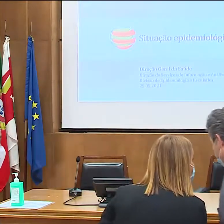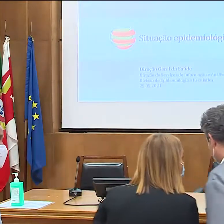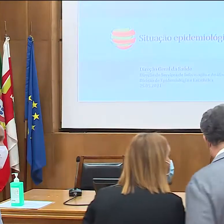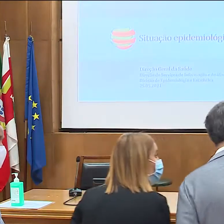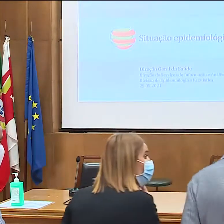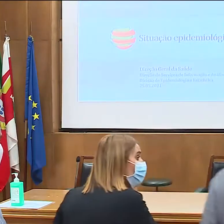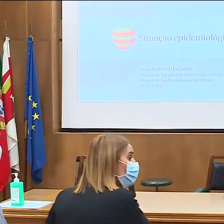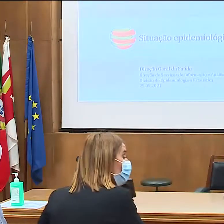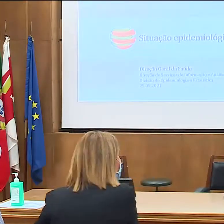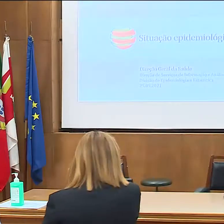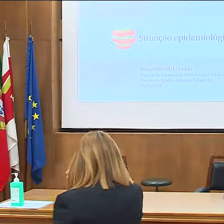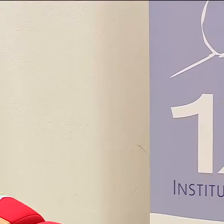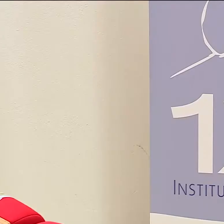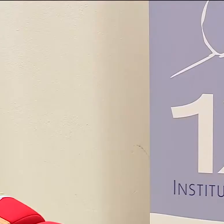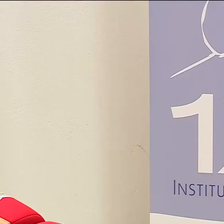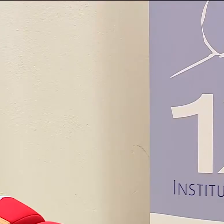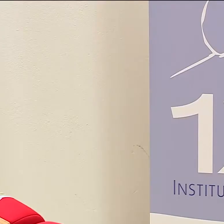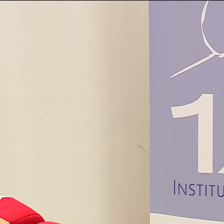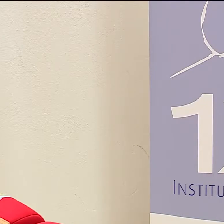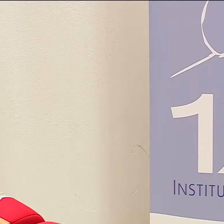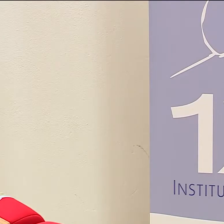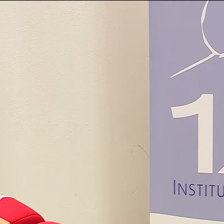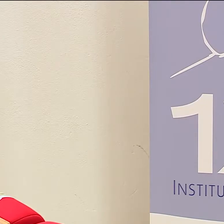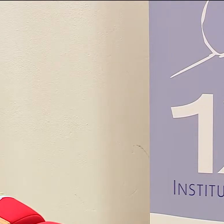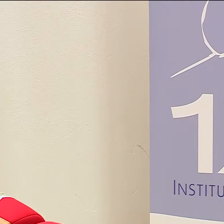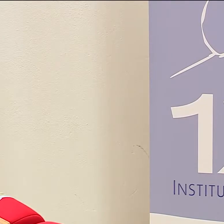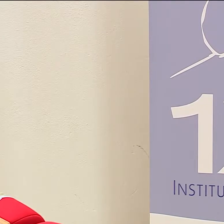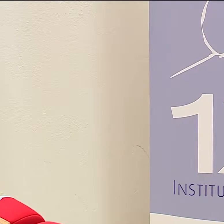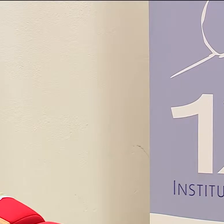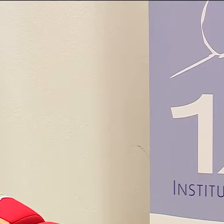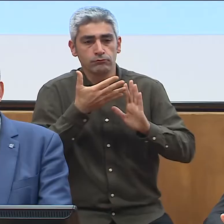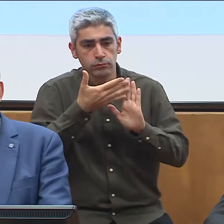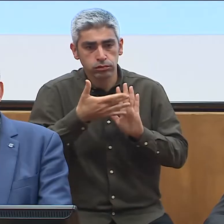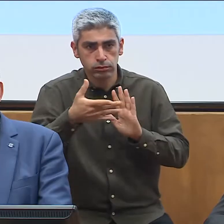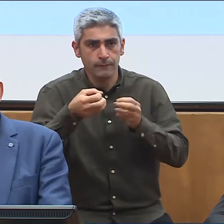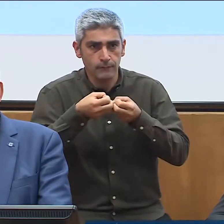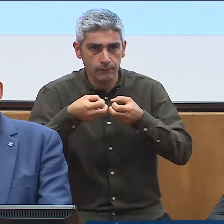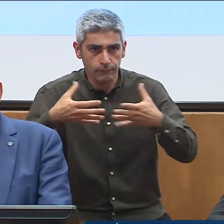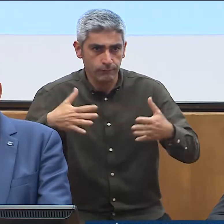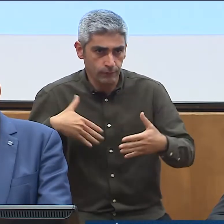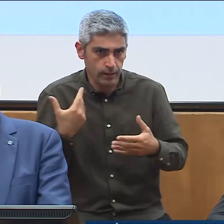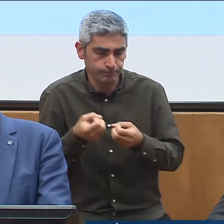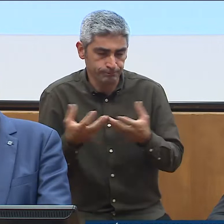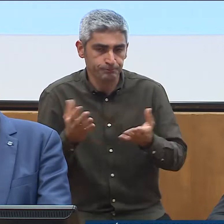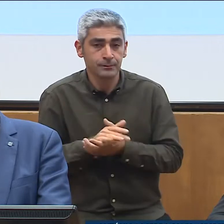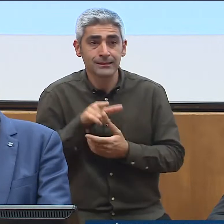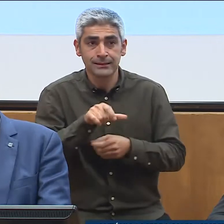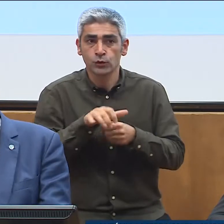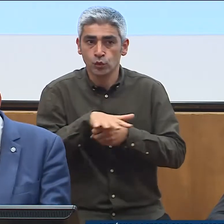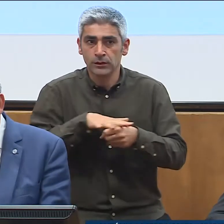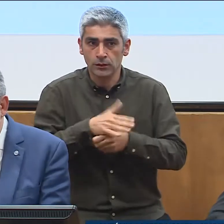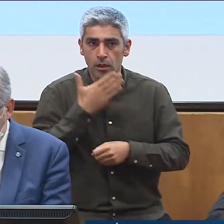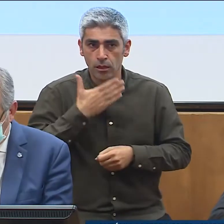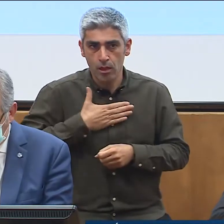com testagem massiva, rastreamento dos casos e vacinação. Esta é uma situação que nos